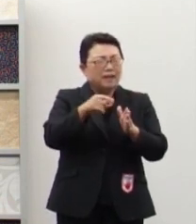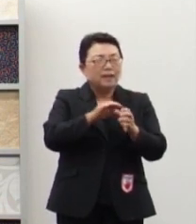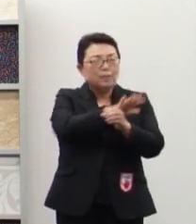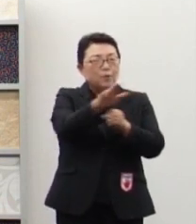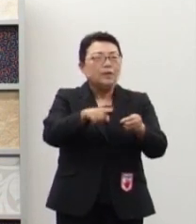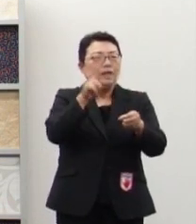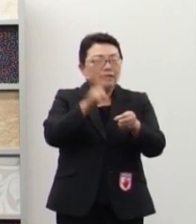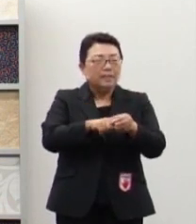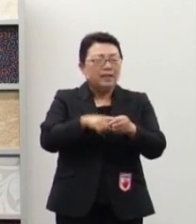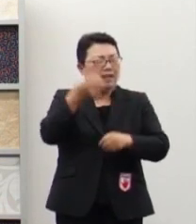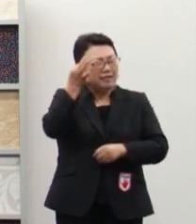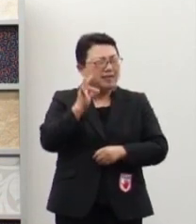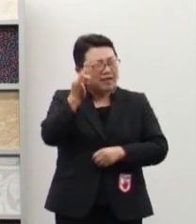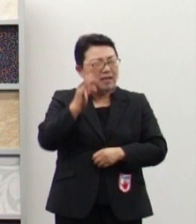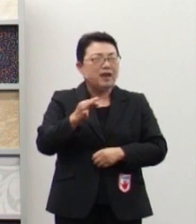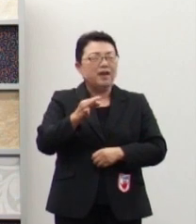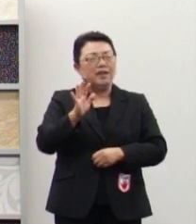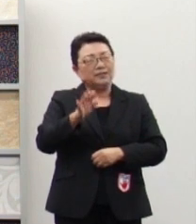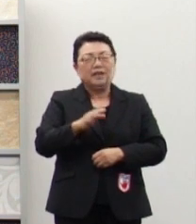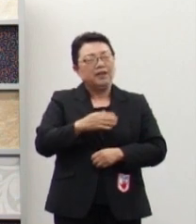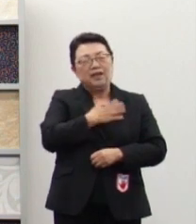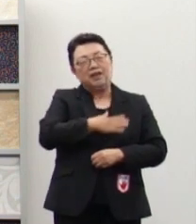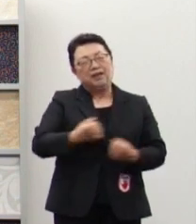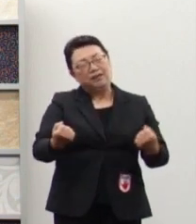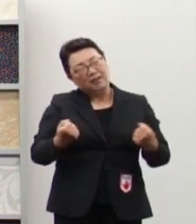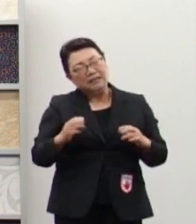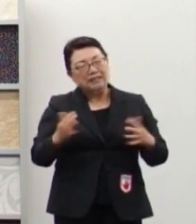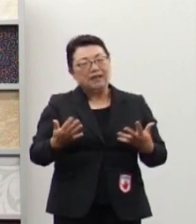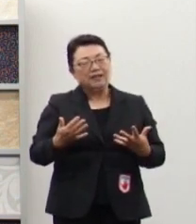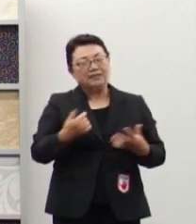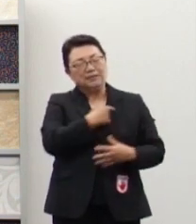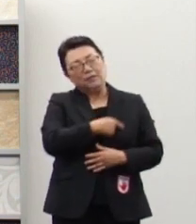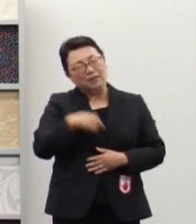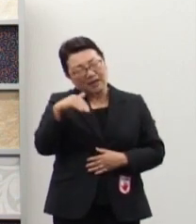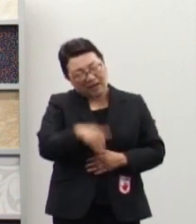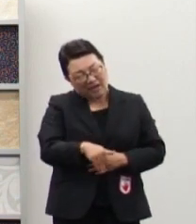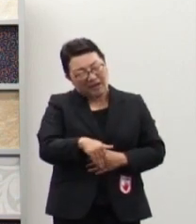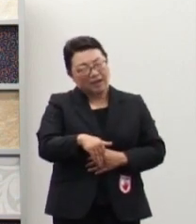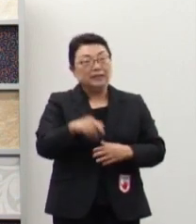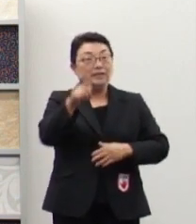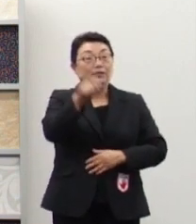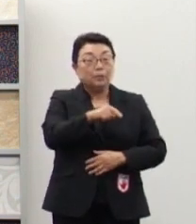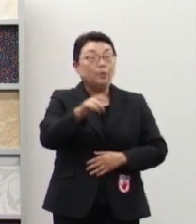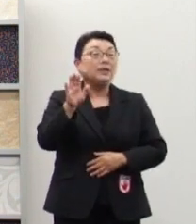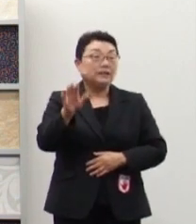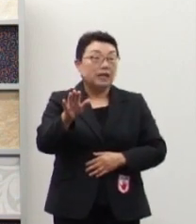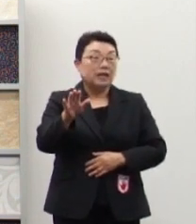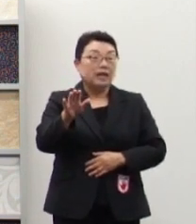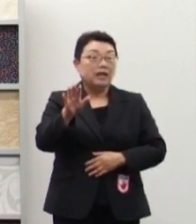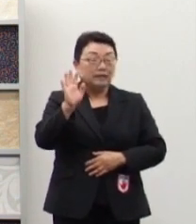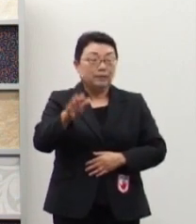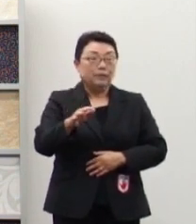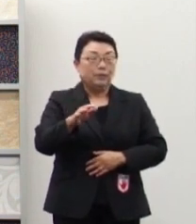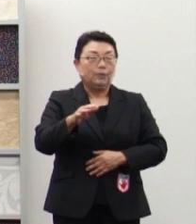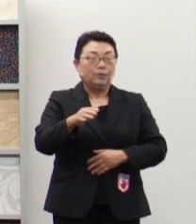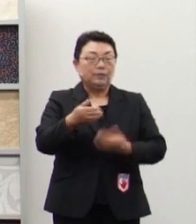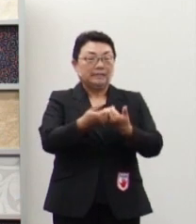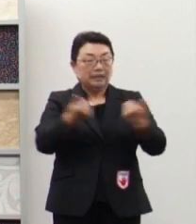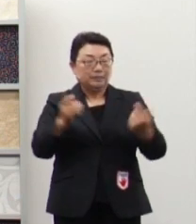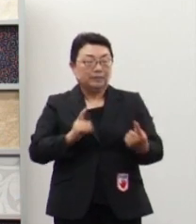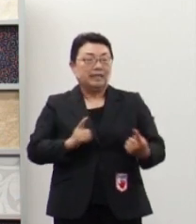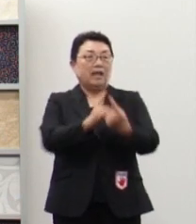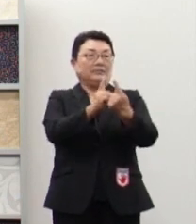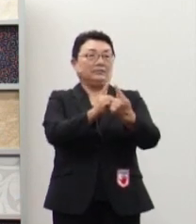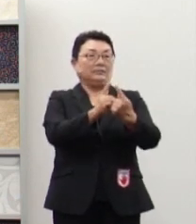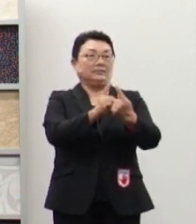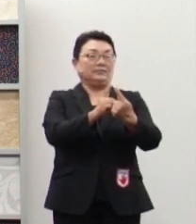いたがゆえにですね、ちょっとなんとなく元気出ないなと、と思われた方もですね、まあ、あの久しぶりにこう親しい方に会うことで、まあ、それは元